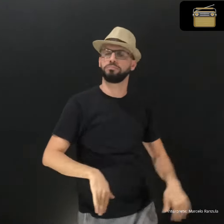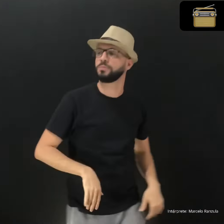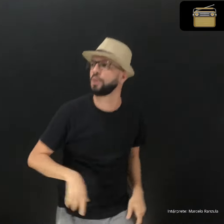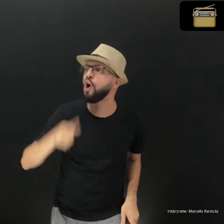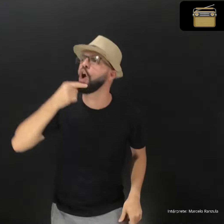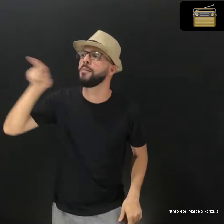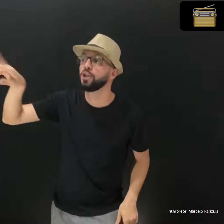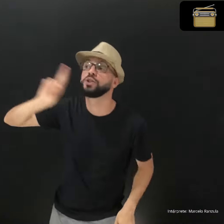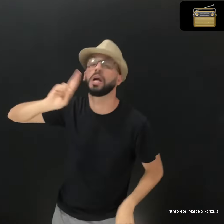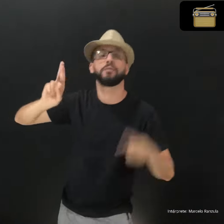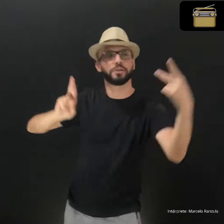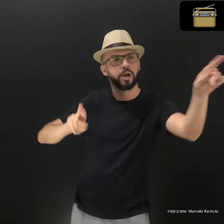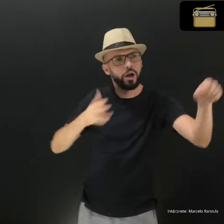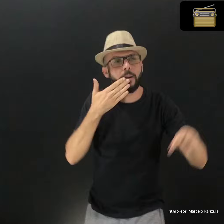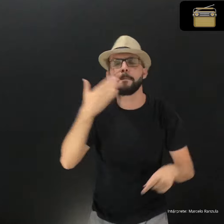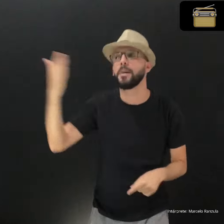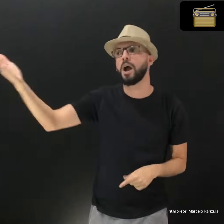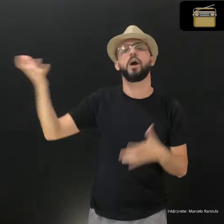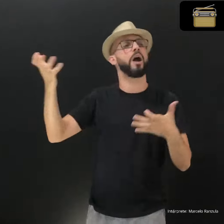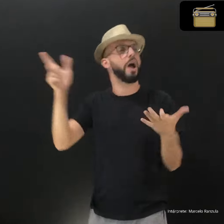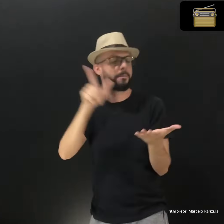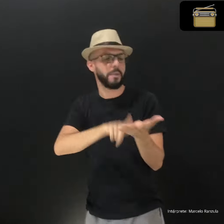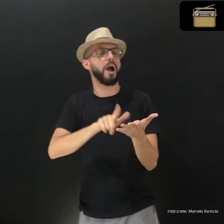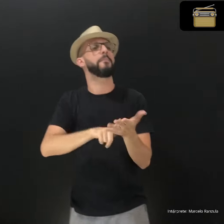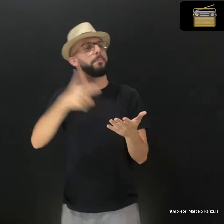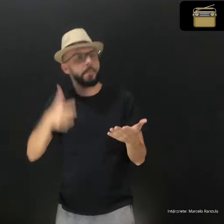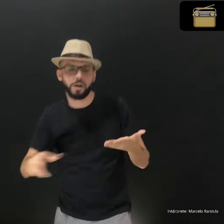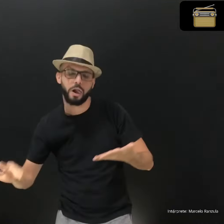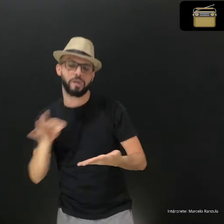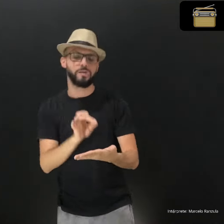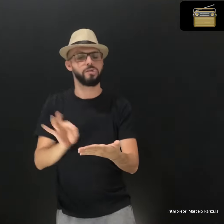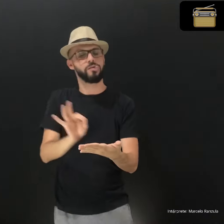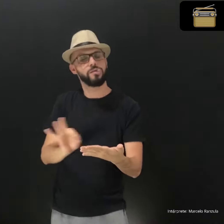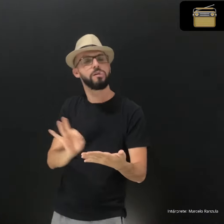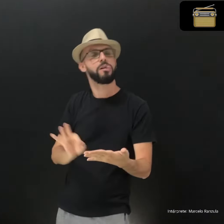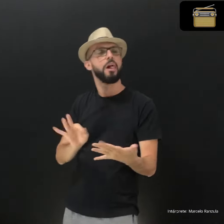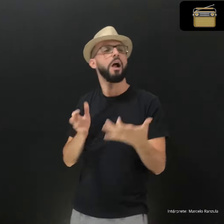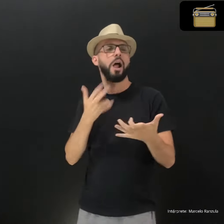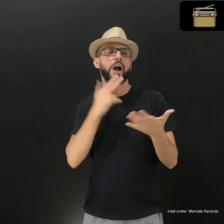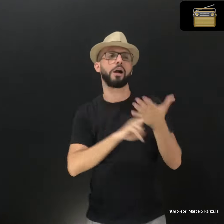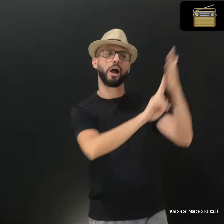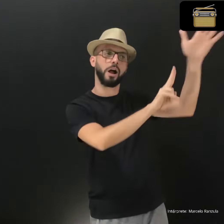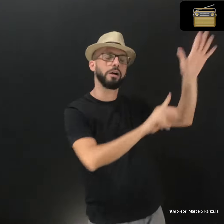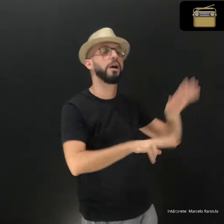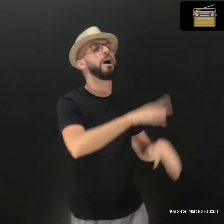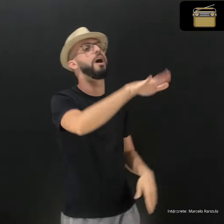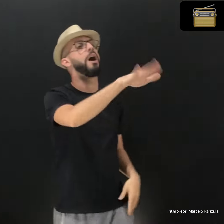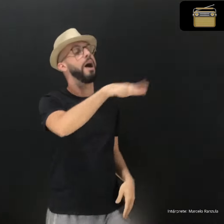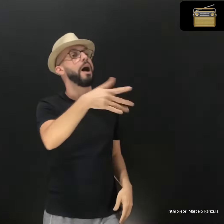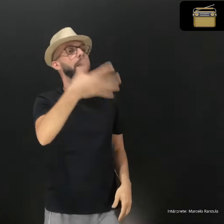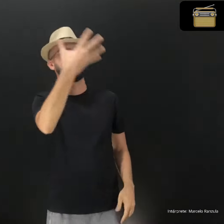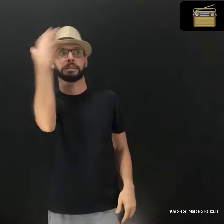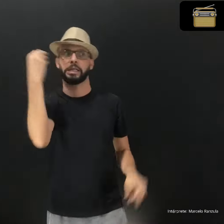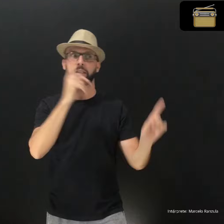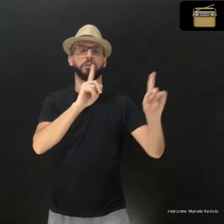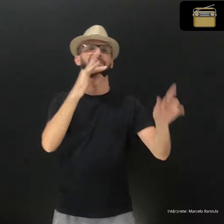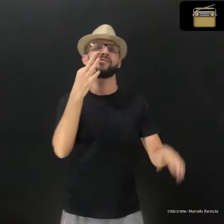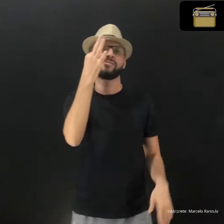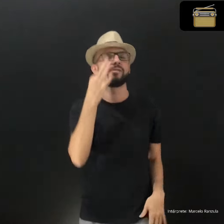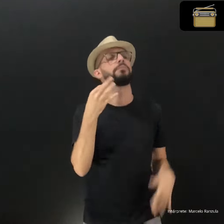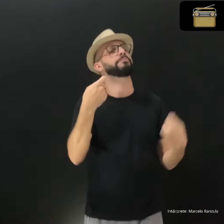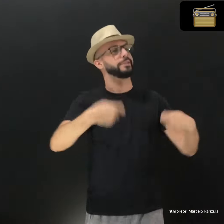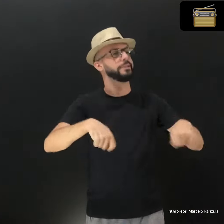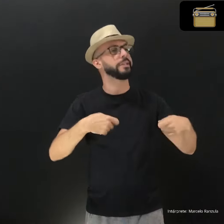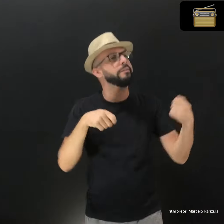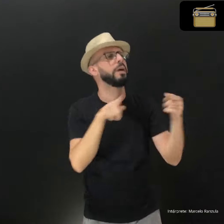pedir ao seu patrão, uma caneta, um tinteiro, um envelope e um cartão Não se esqueça de me dar